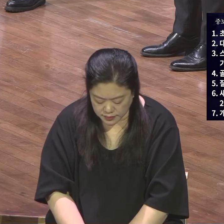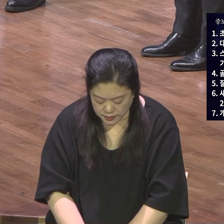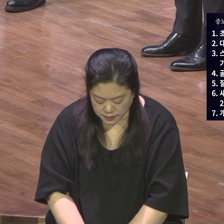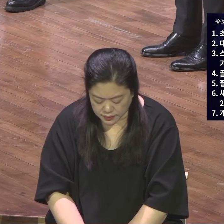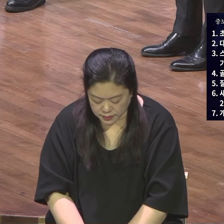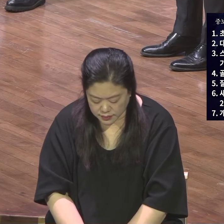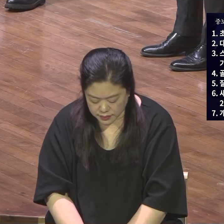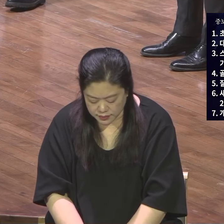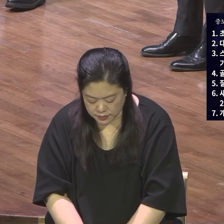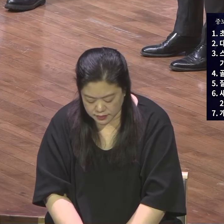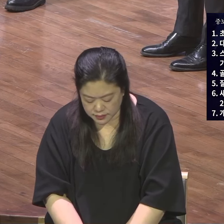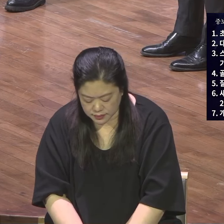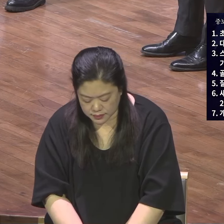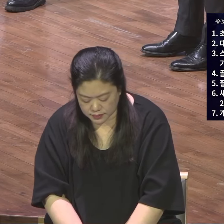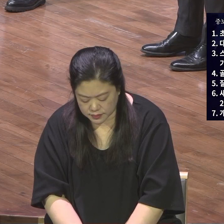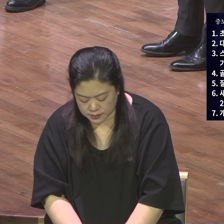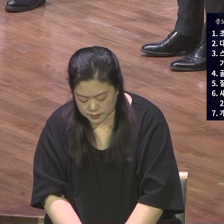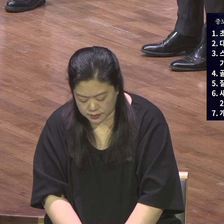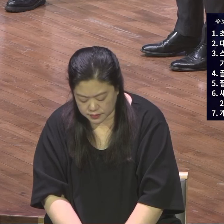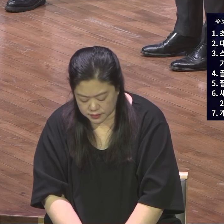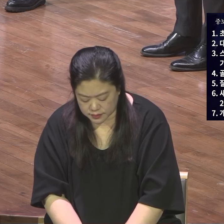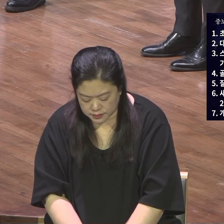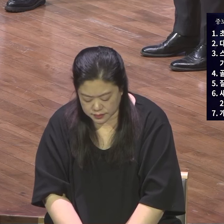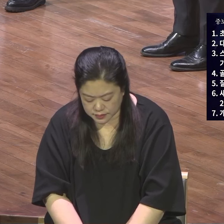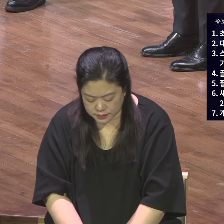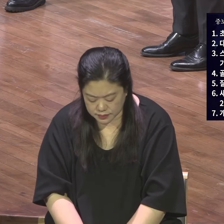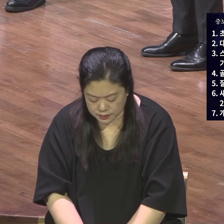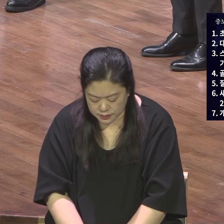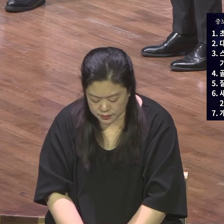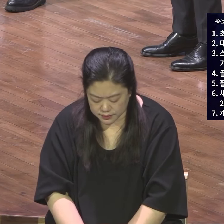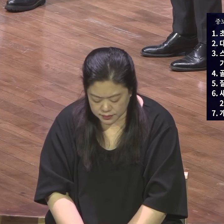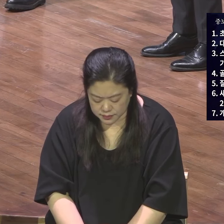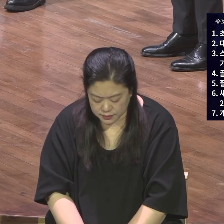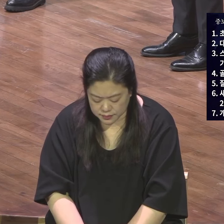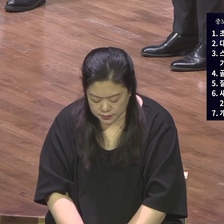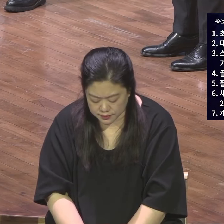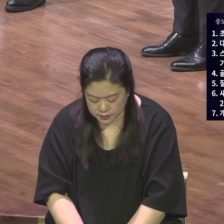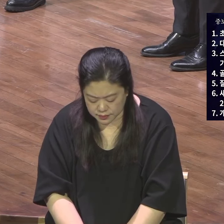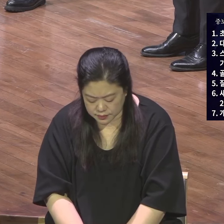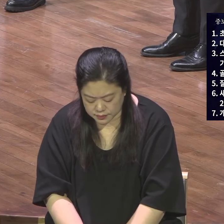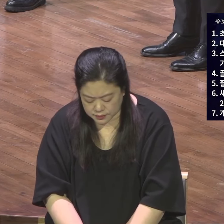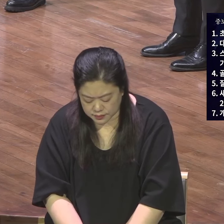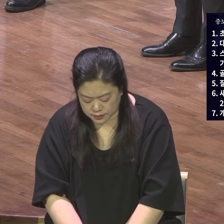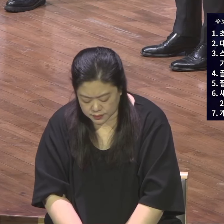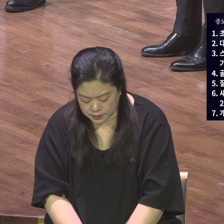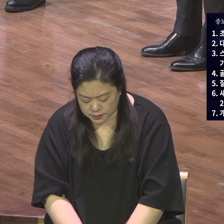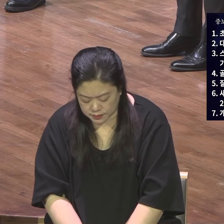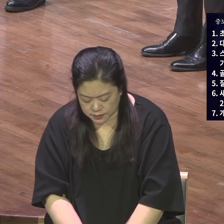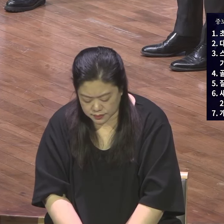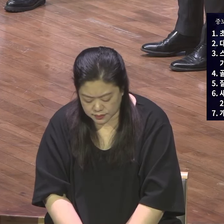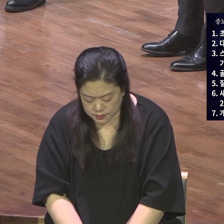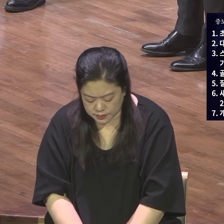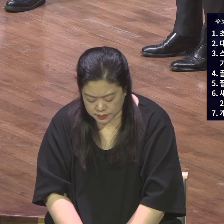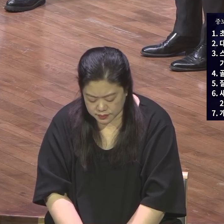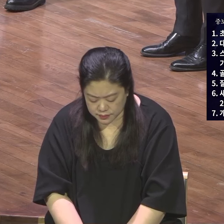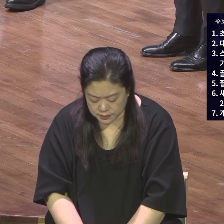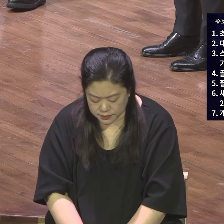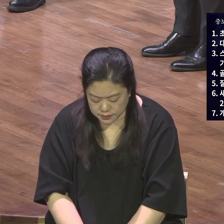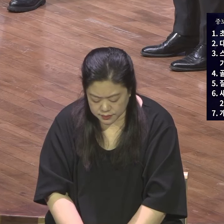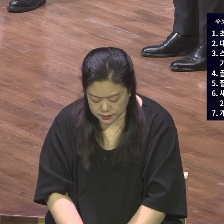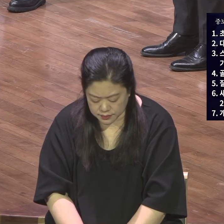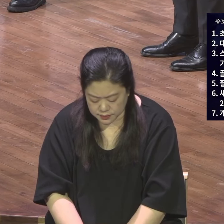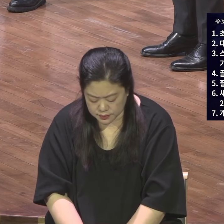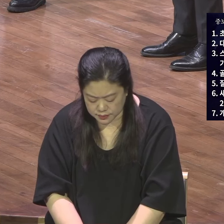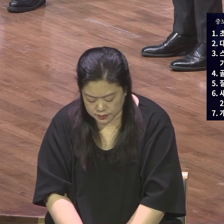오늘도 우리의 마음과 중심을 담아 하나님 앞에 기도하기를 나가기를 원합니다. 하나님 우리 귀한